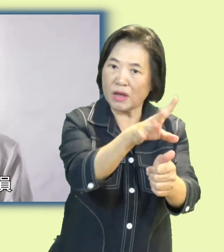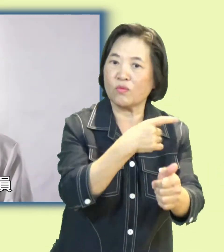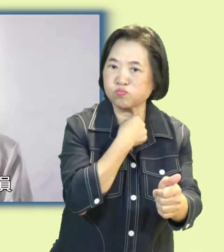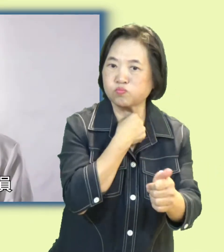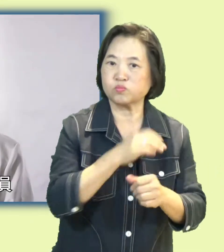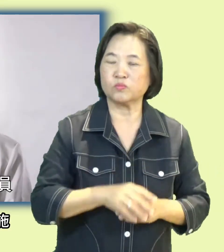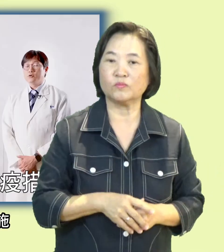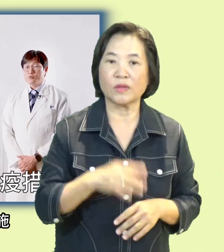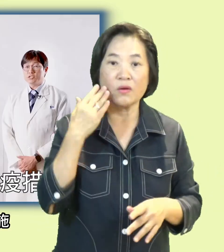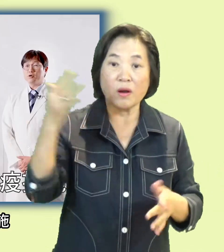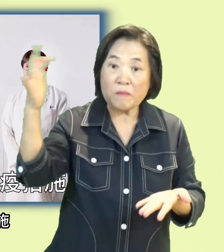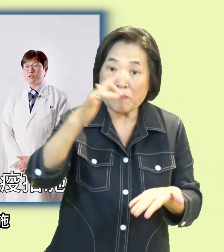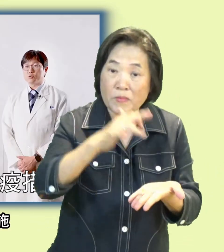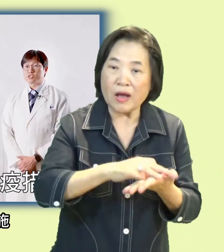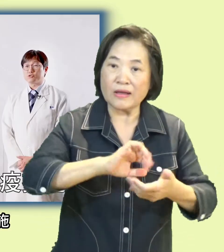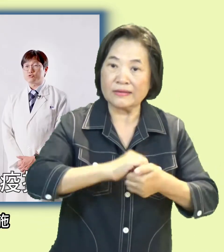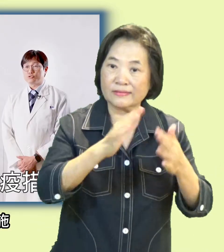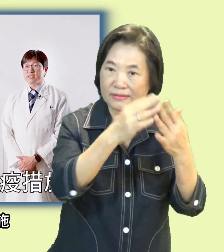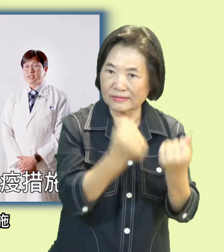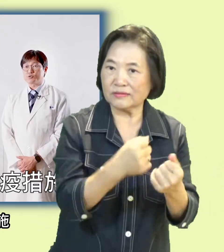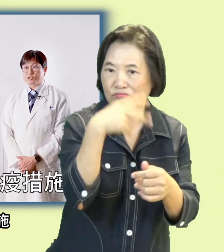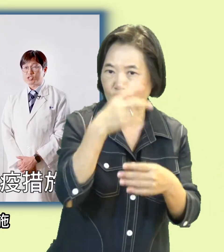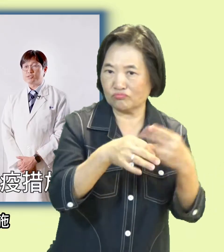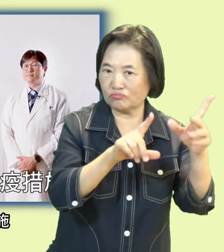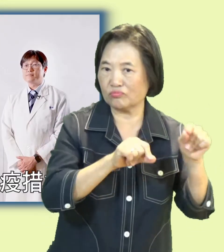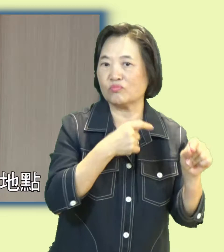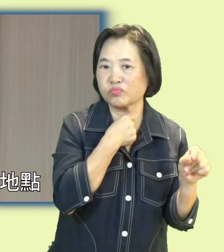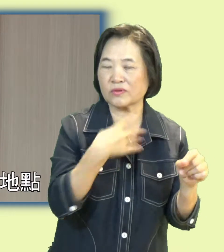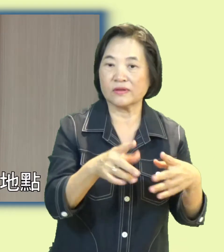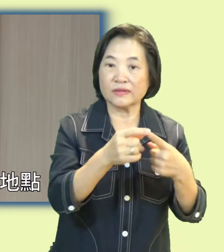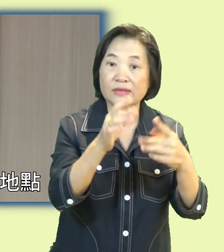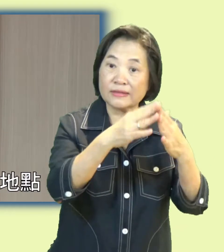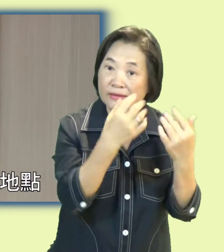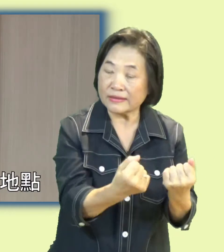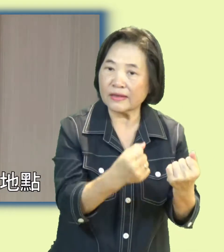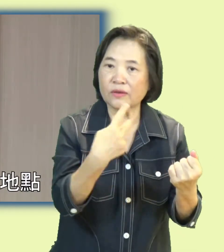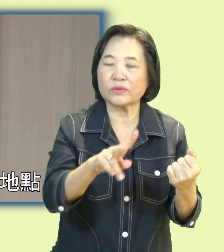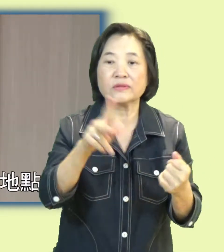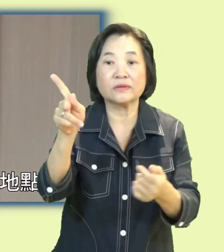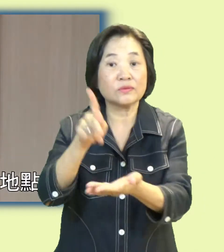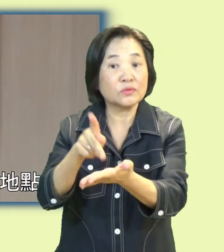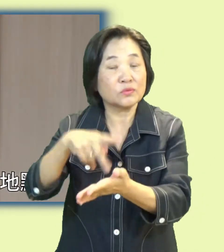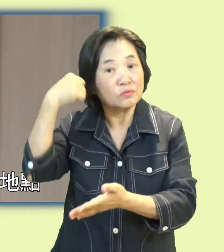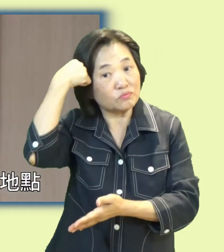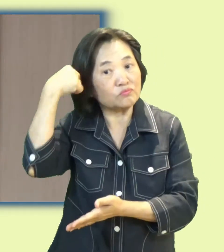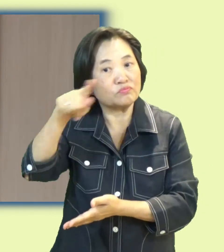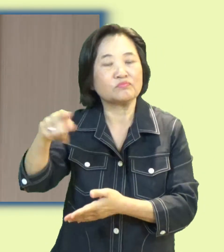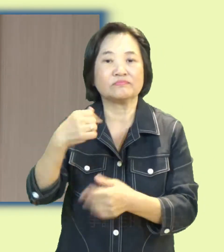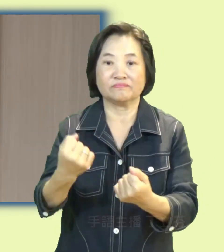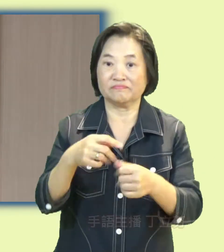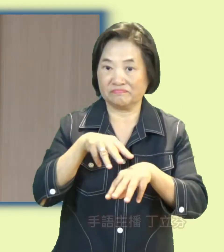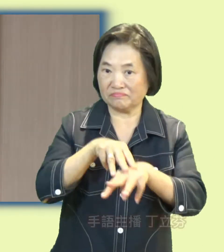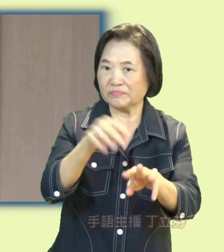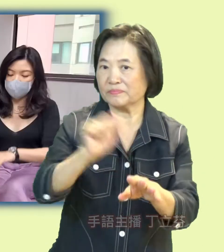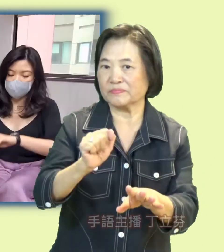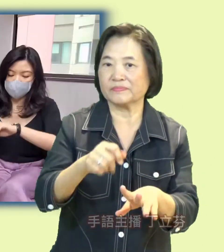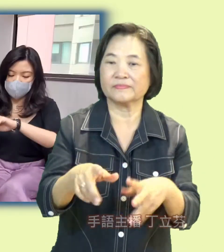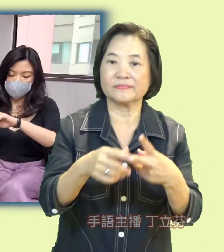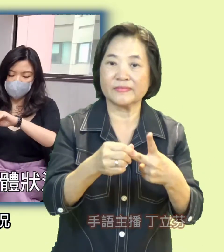减轻认真讲，你今之后而开始做多更加减轻的措施。提出留到下来大家会所做唔得出